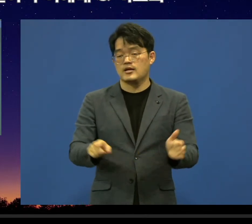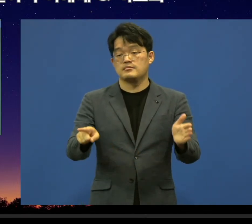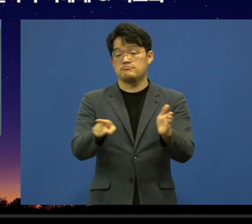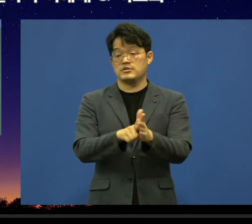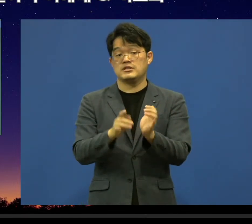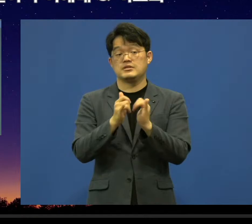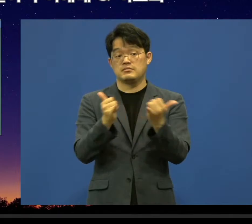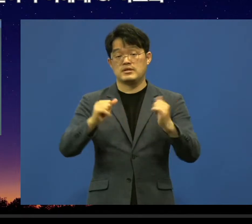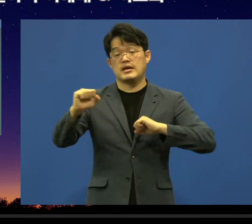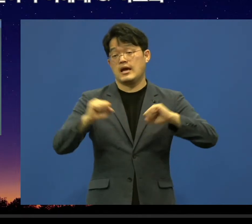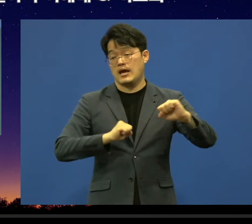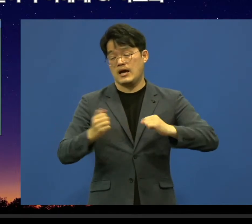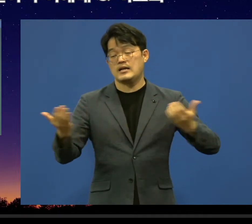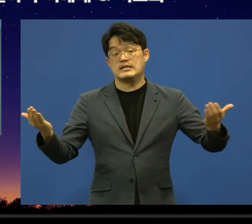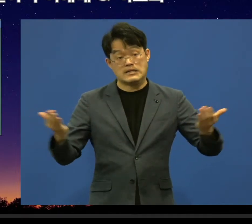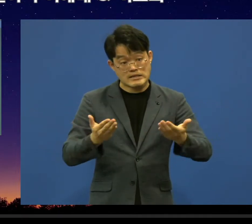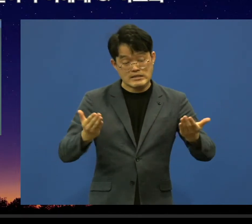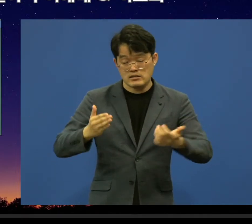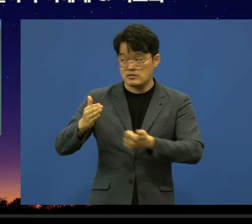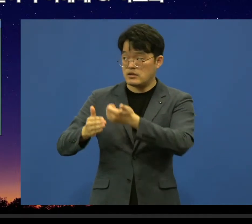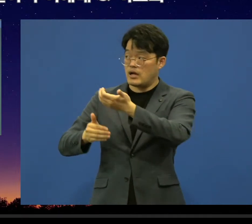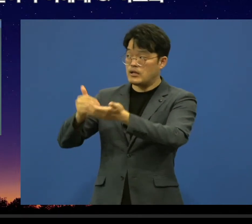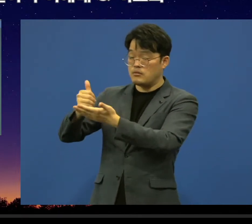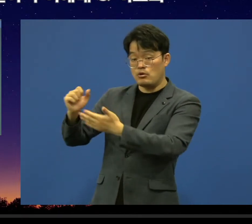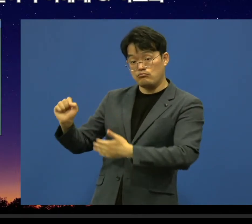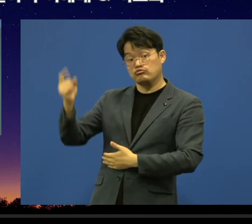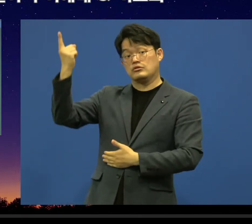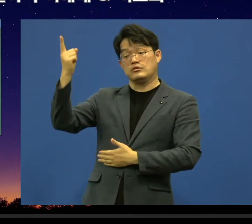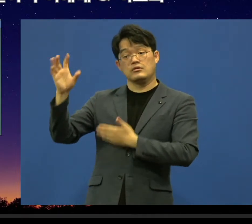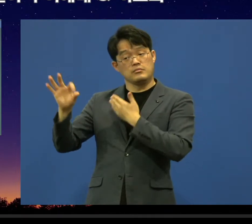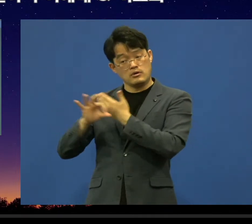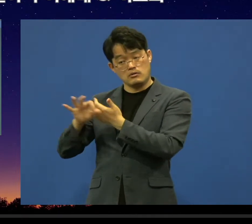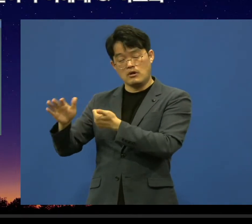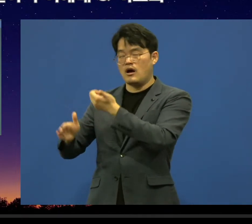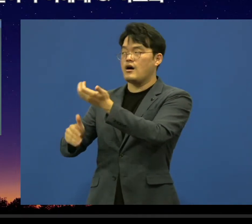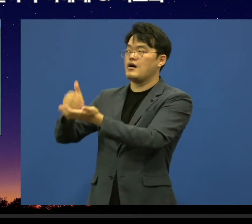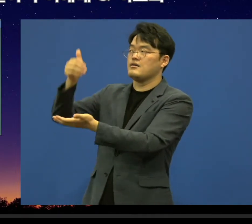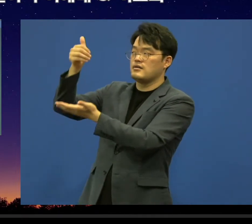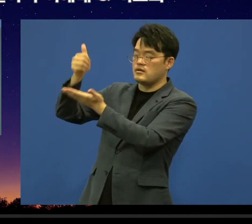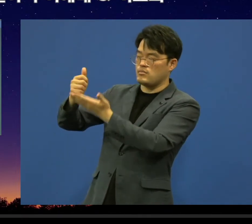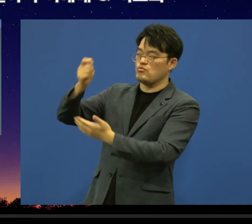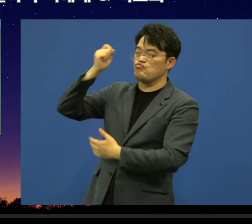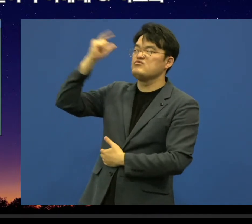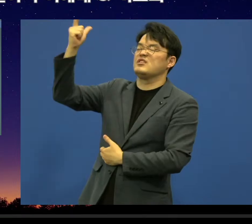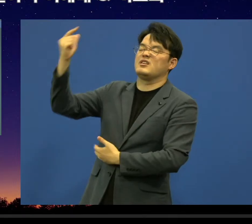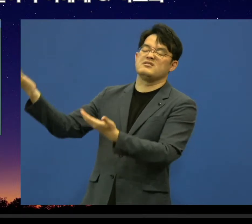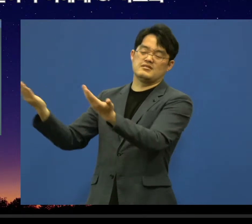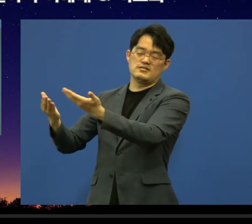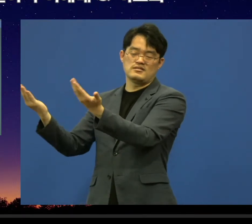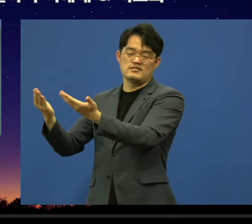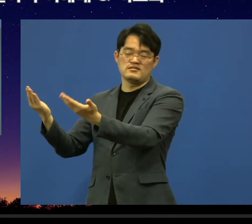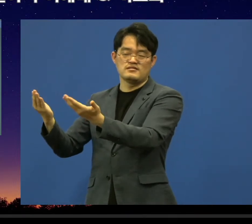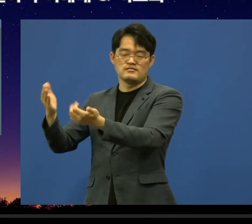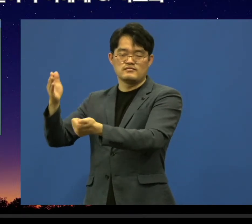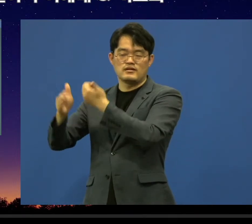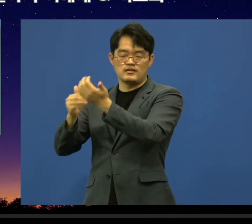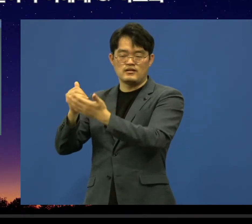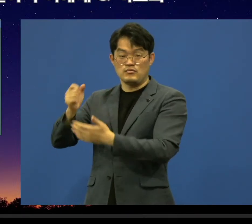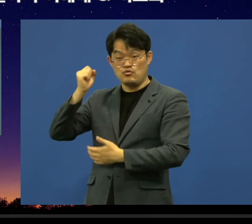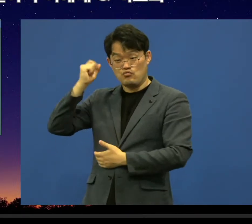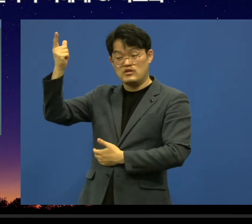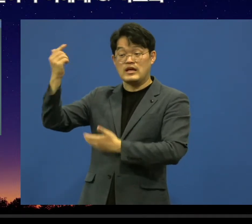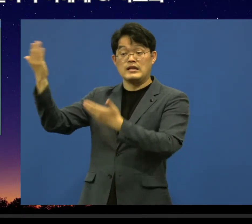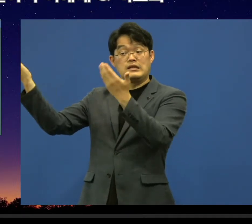하나님으로부터 온 일들이라면 여러분 그것은 여전히 하나님 크기의 일입니다. 그 작은 일 뒤에 위대한 일이